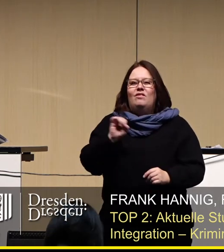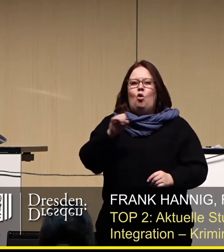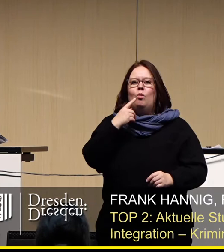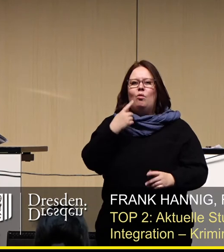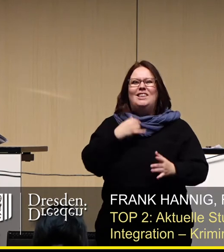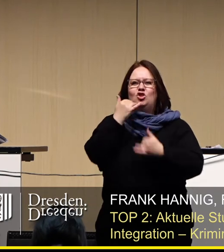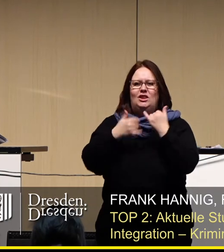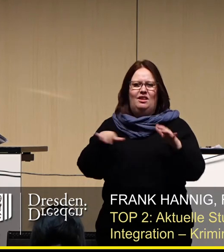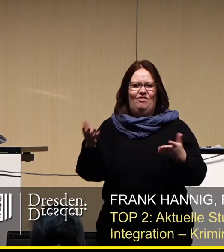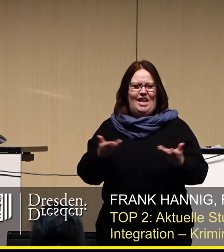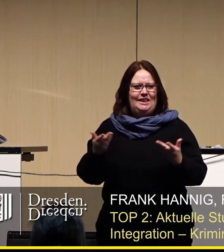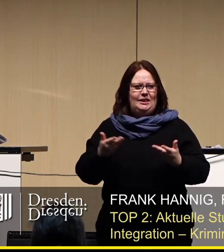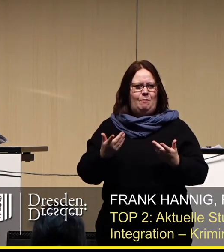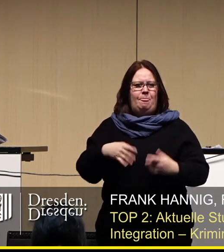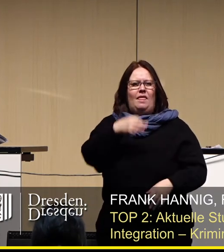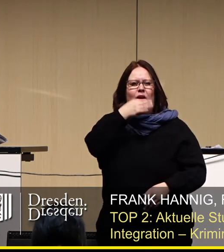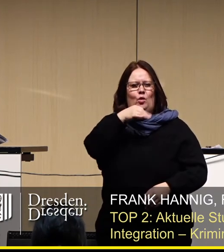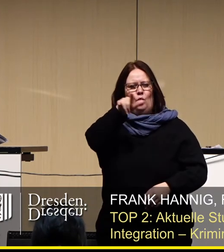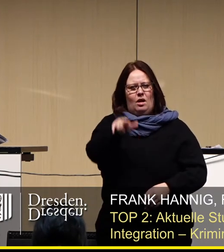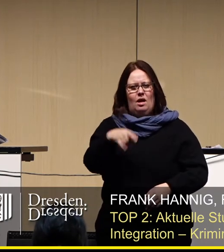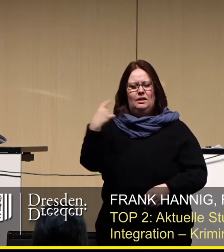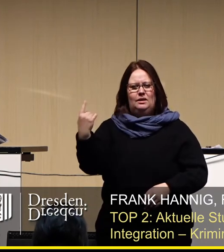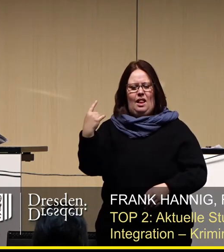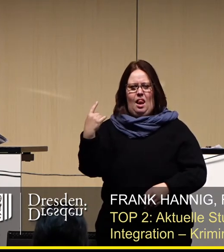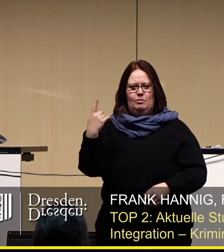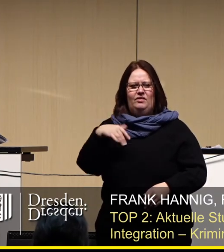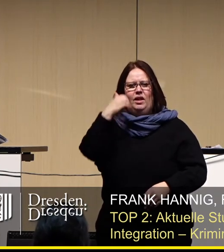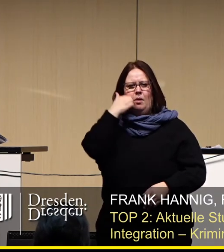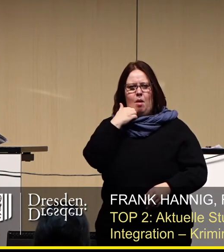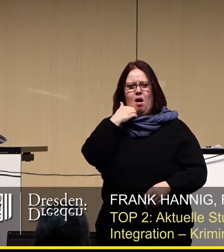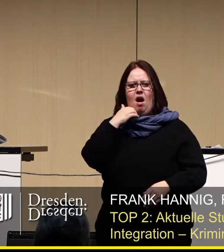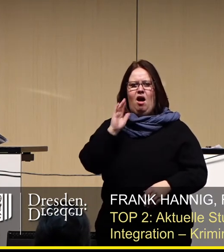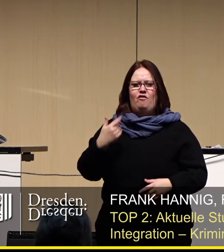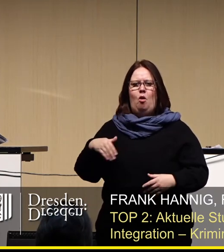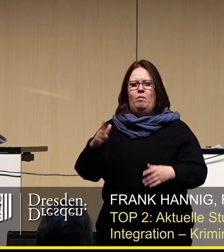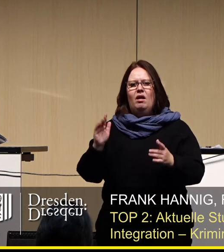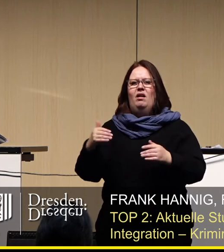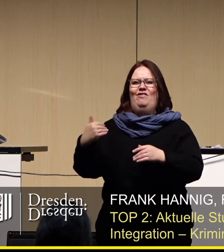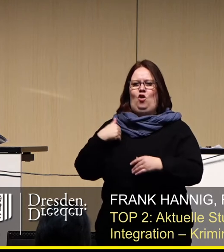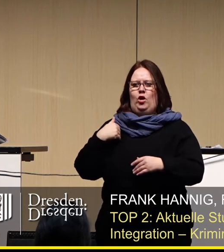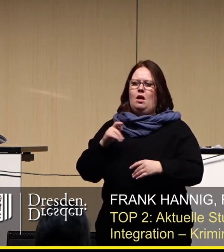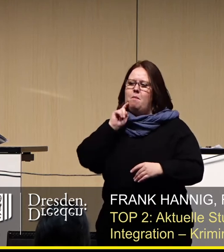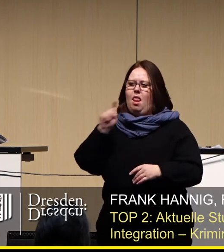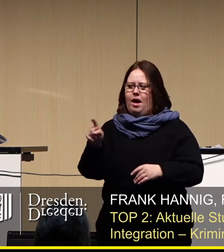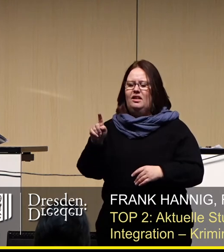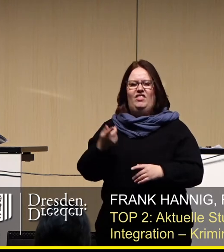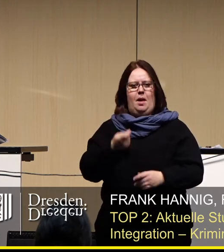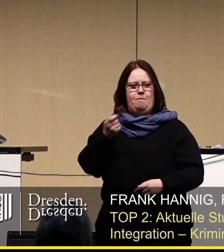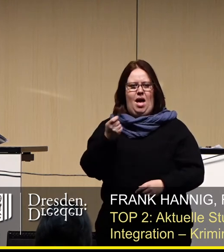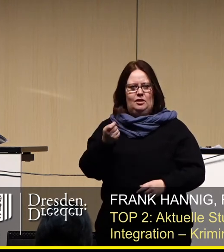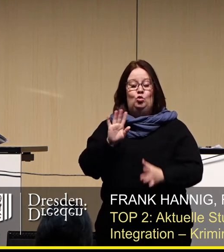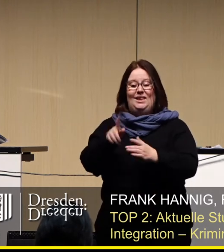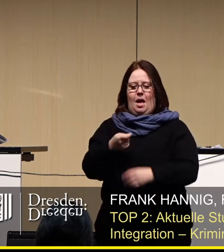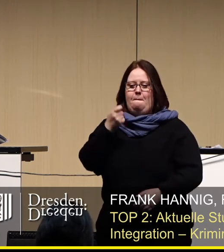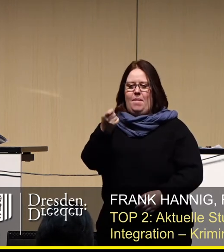die Geschichte ist. Der Junge hat, weil seine Mutter von einem Freund beleidigt worden sein soll, ein Messer gezückt, ja, und hat dieses